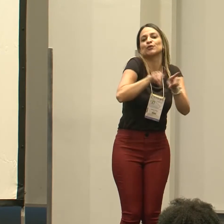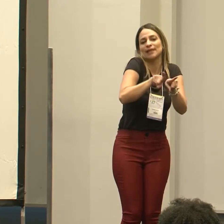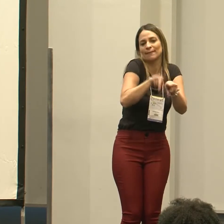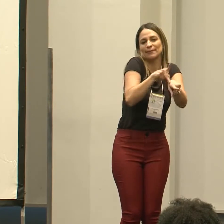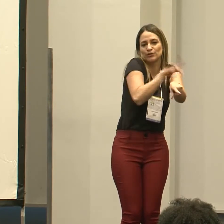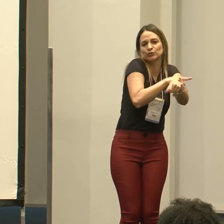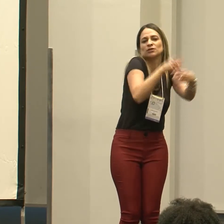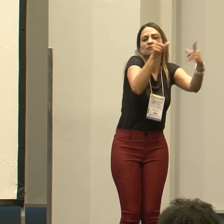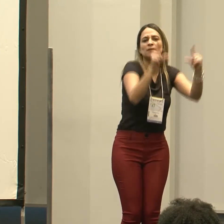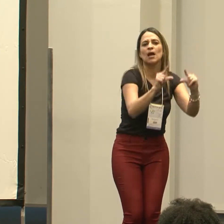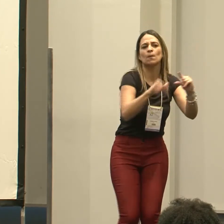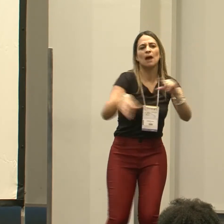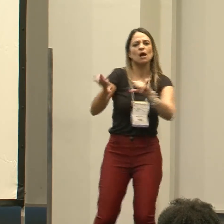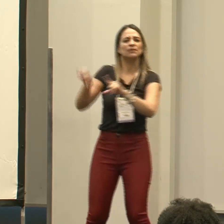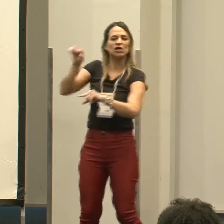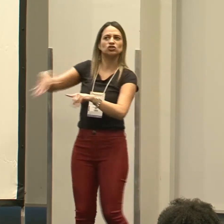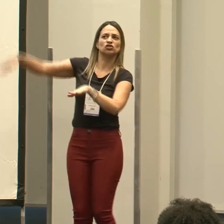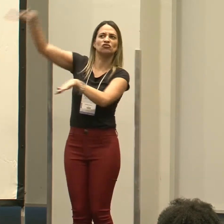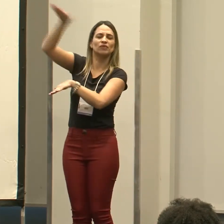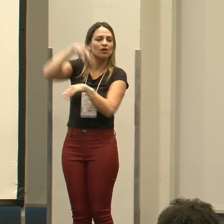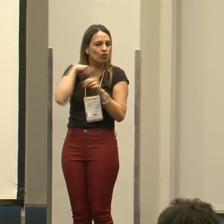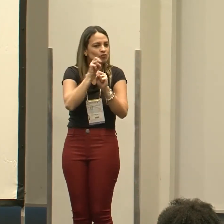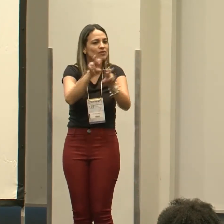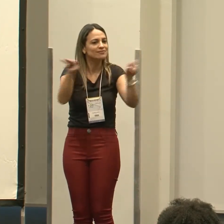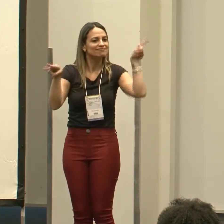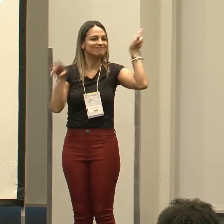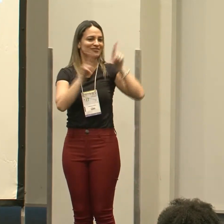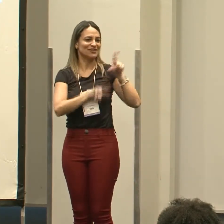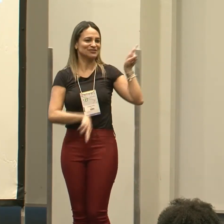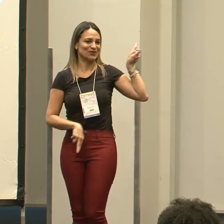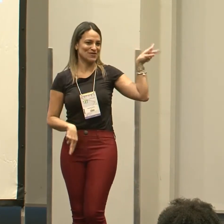muito interessado. Da licenciatura já, porque é obrigatório, né? Mas eu vejo na